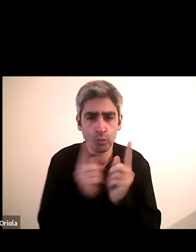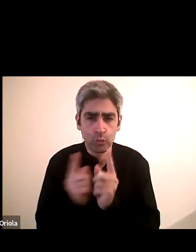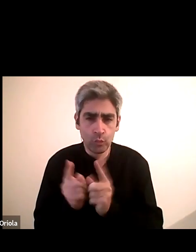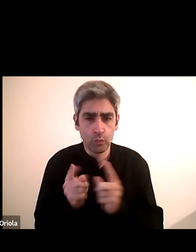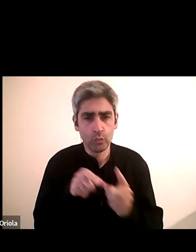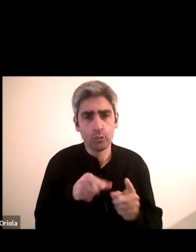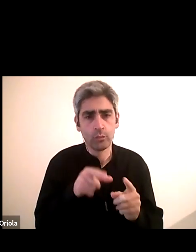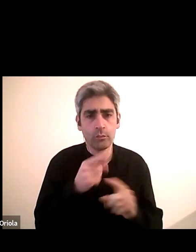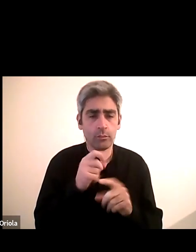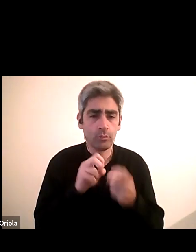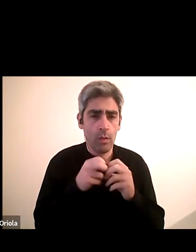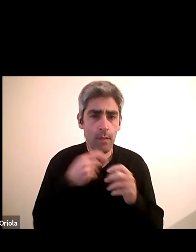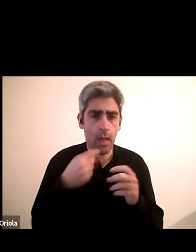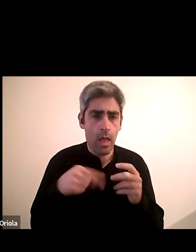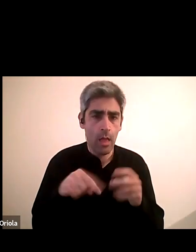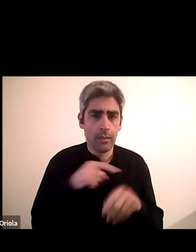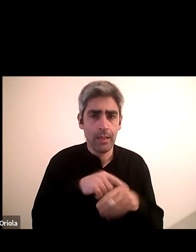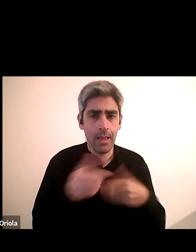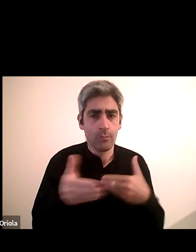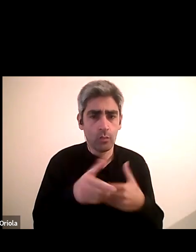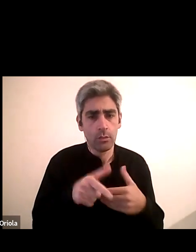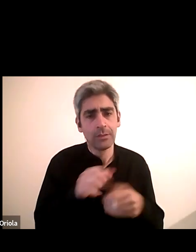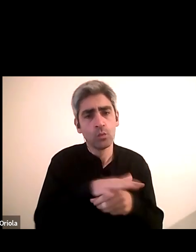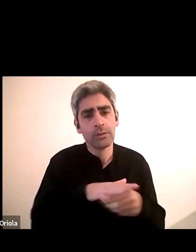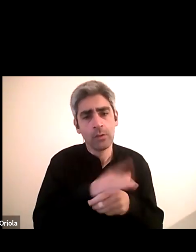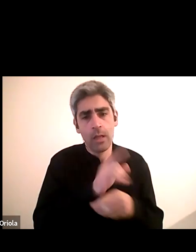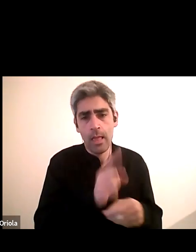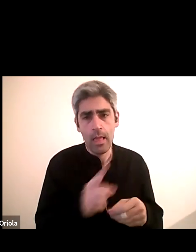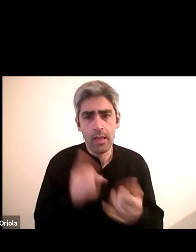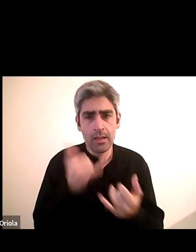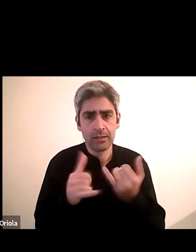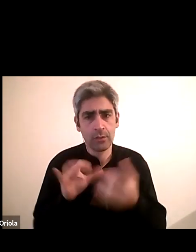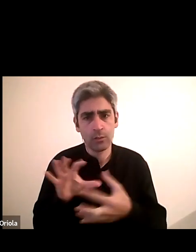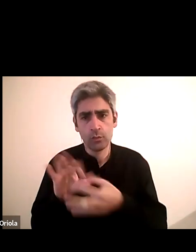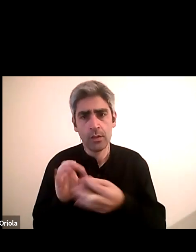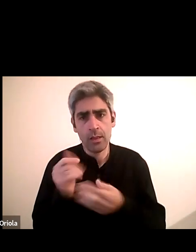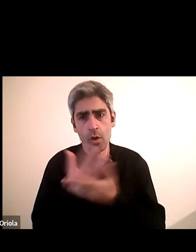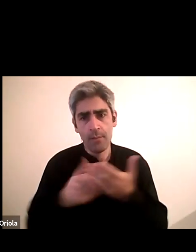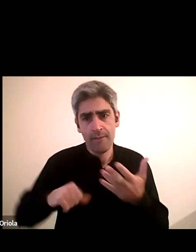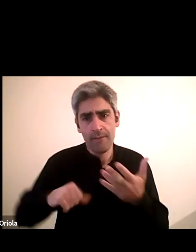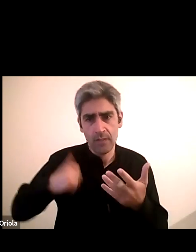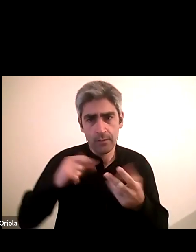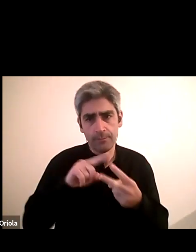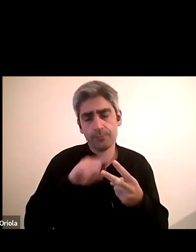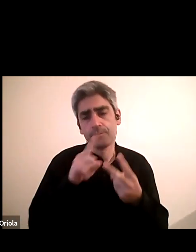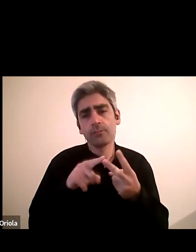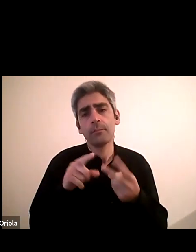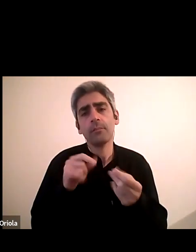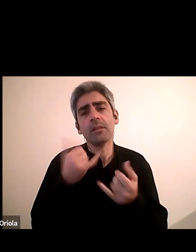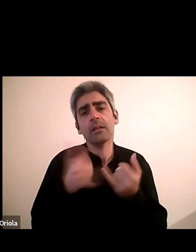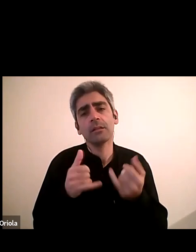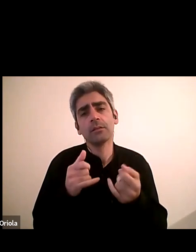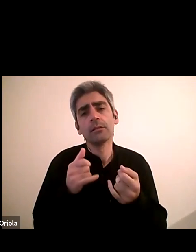dos constrangimentos do tempo, este é um bocadinho o quadro dos riscos associados à economia verde. E depois temos os riscos associados